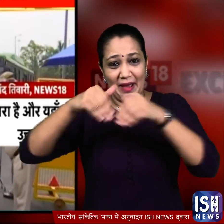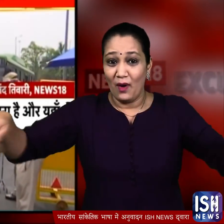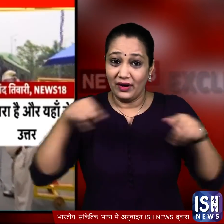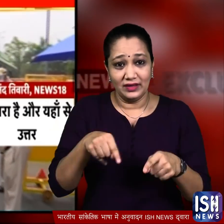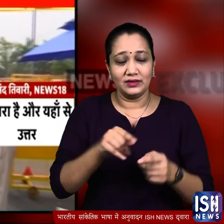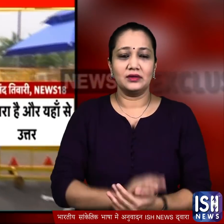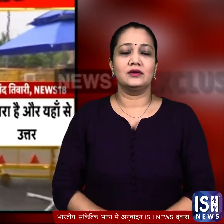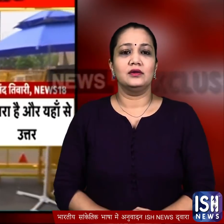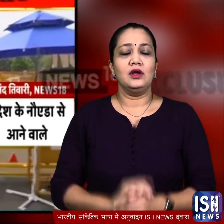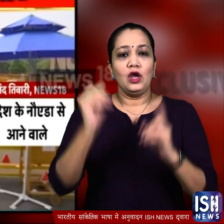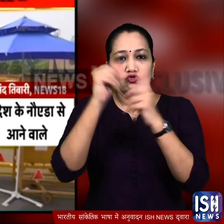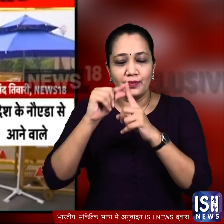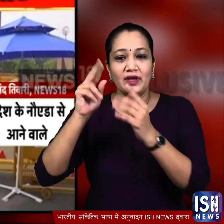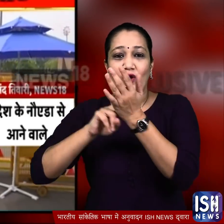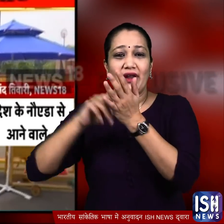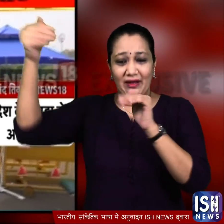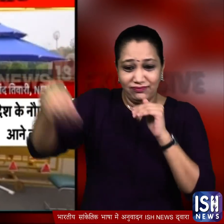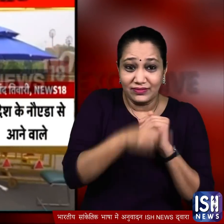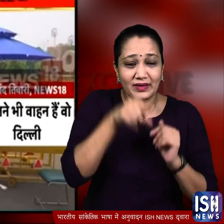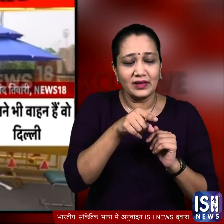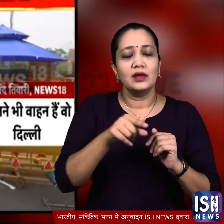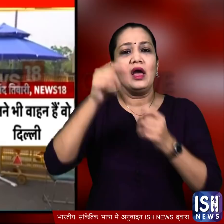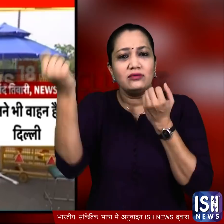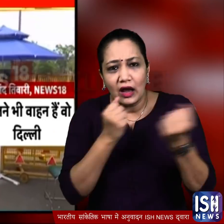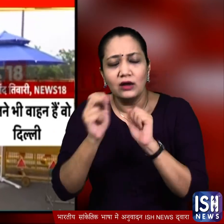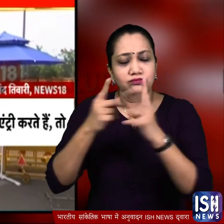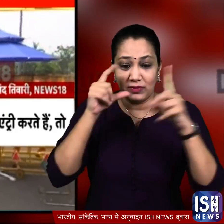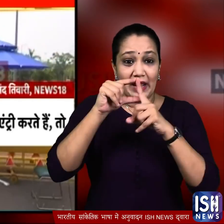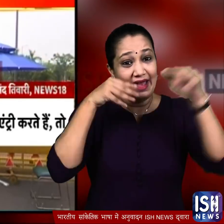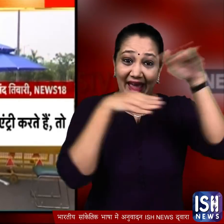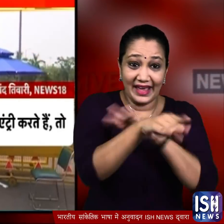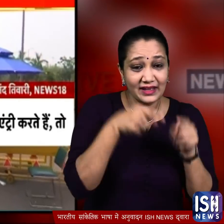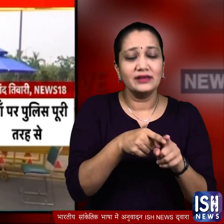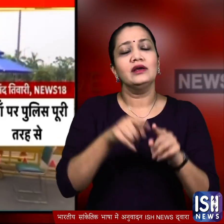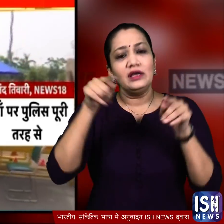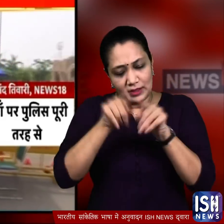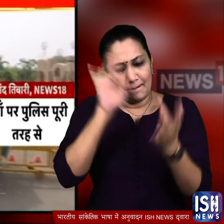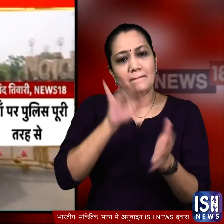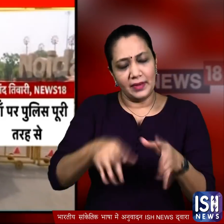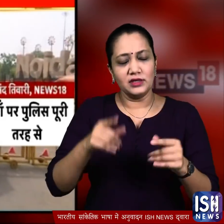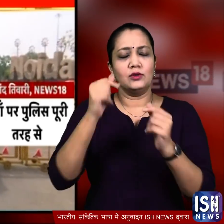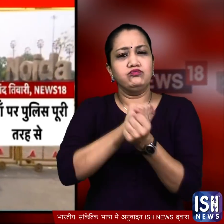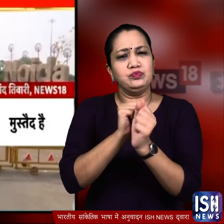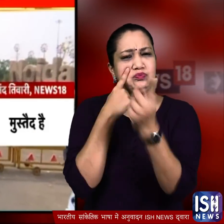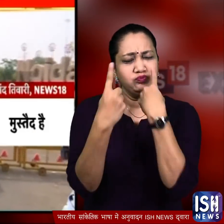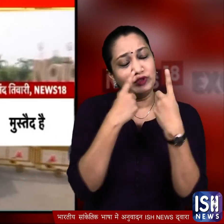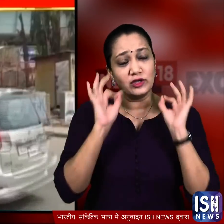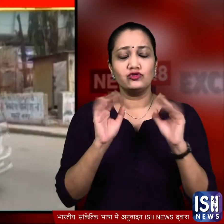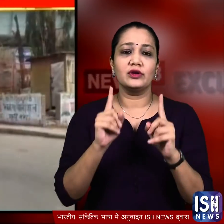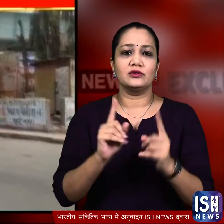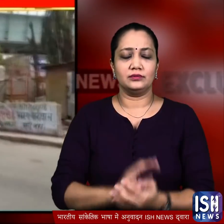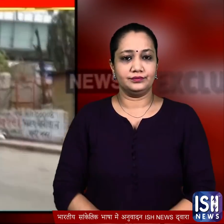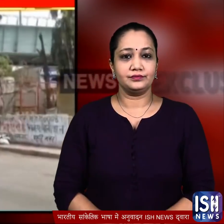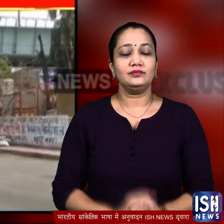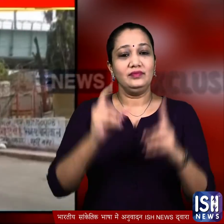नजारा है और यहाँ से उत्तर प्रदेश नोएडा से आने वाले जितने भी वाहन है वो दिल्ली में एंट्री करते हैं, तो यहाँ पर पुलिस पूरी तरह से मुस्तैद है।